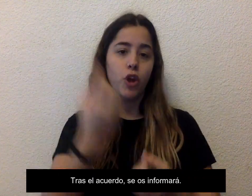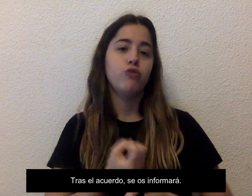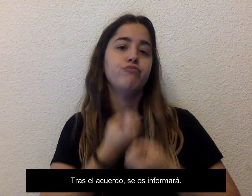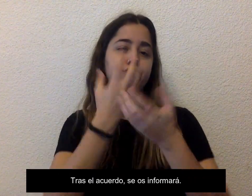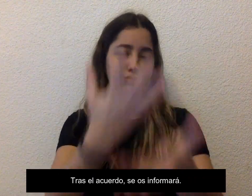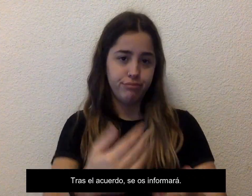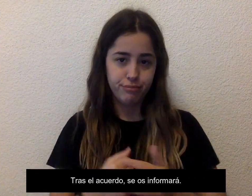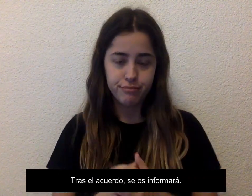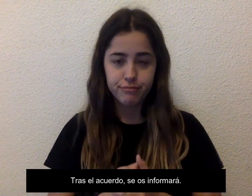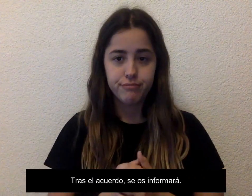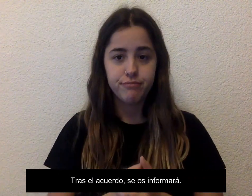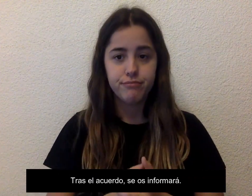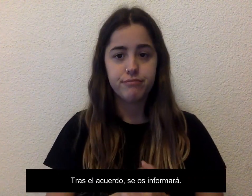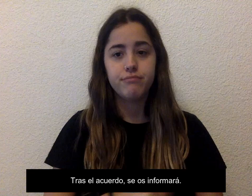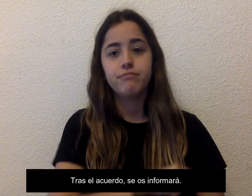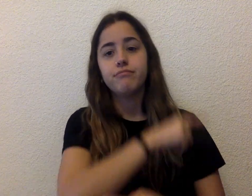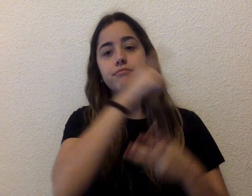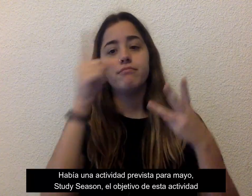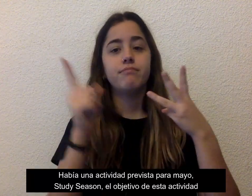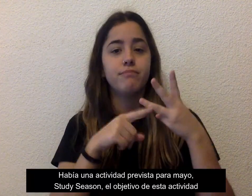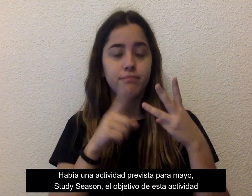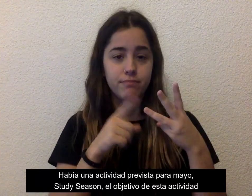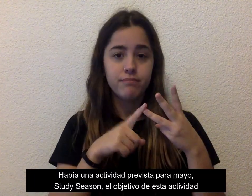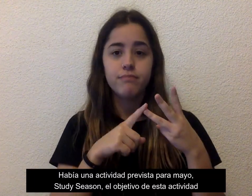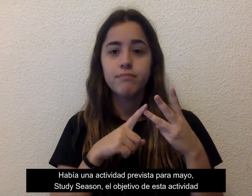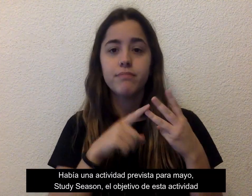Fui un estúpido al decir que organizar bodas no es importante.